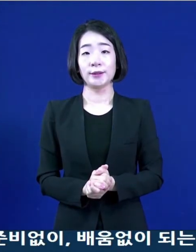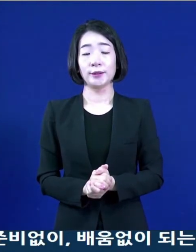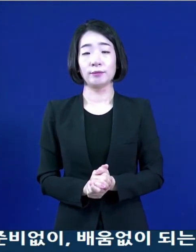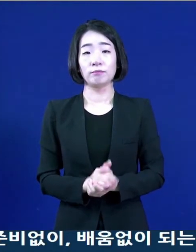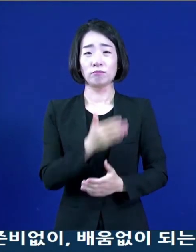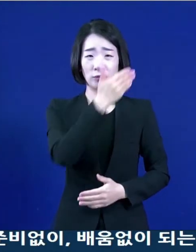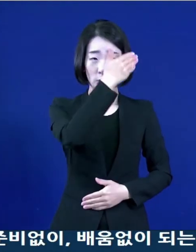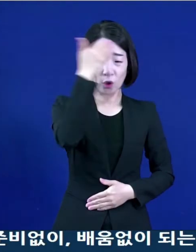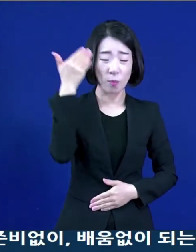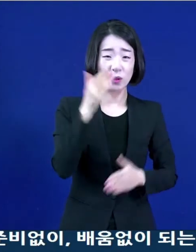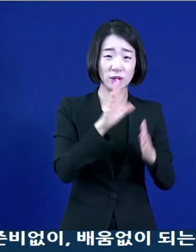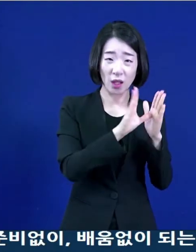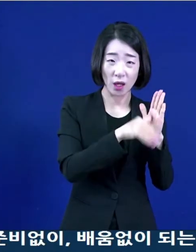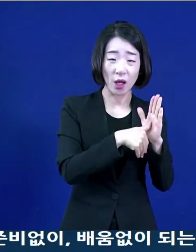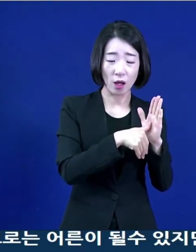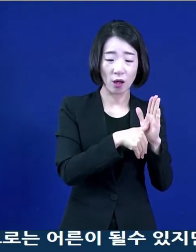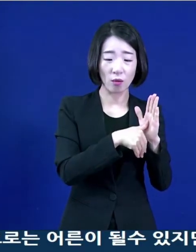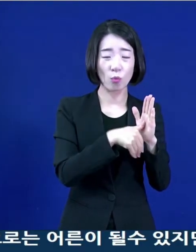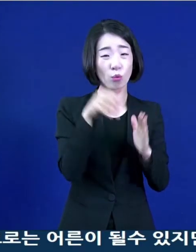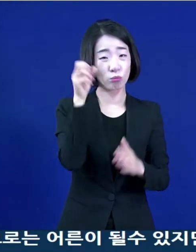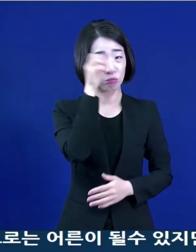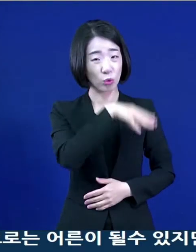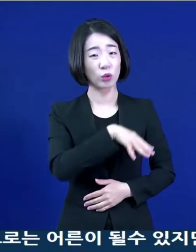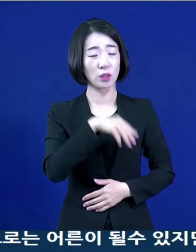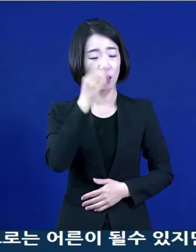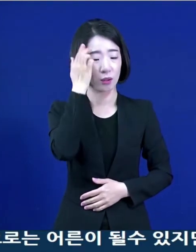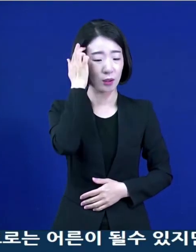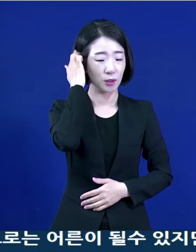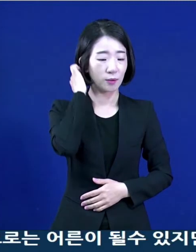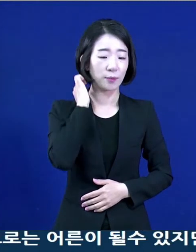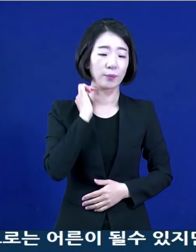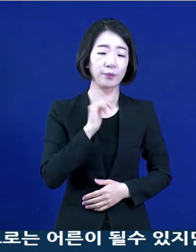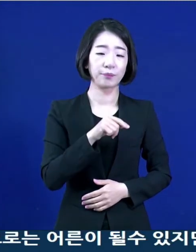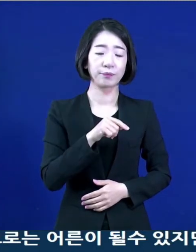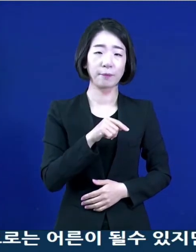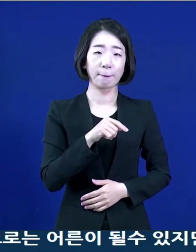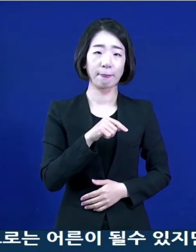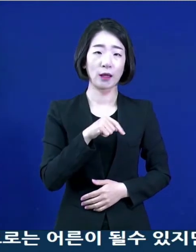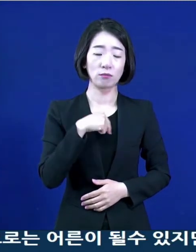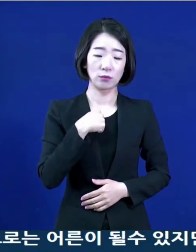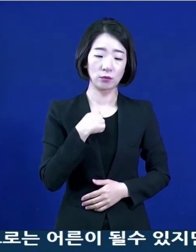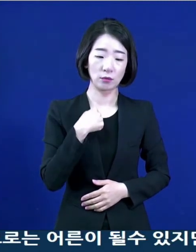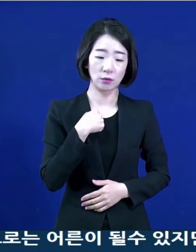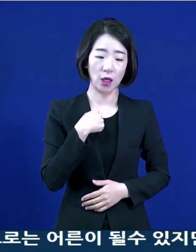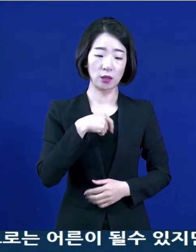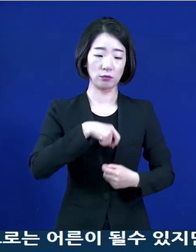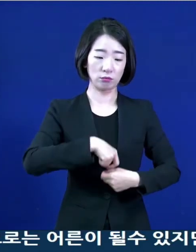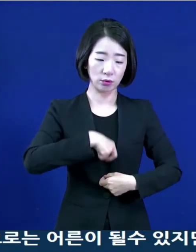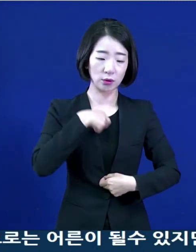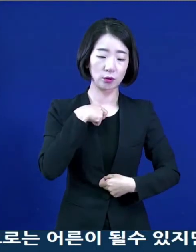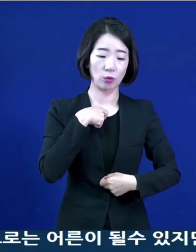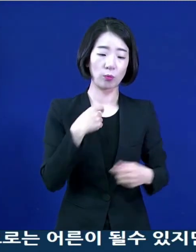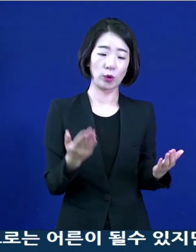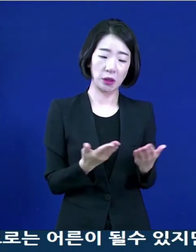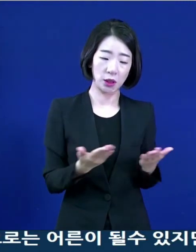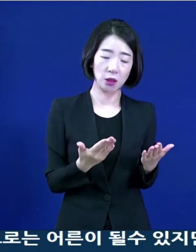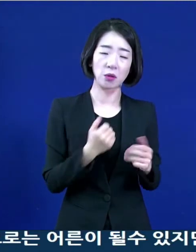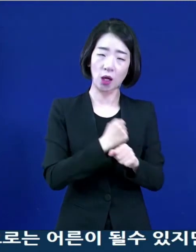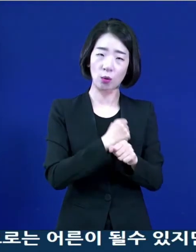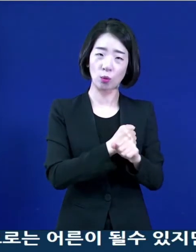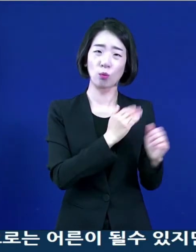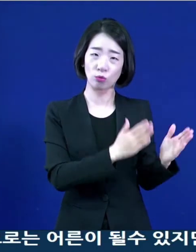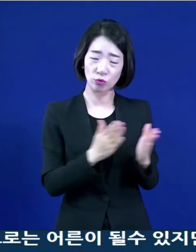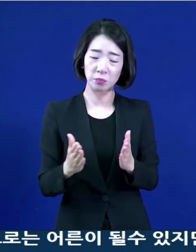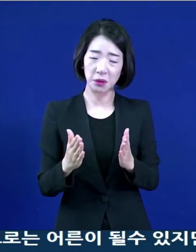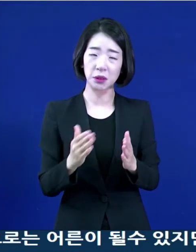젊었을 때는 그러니까 한창 자기가 자기 일을 이제 준비해야